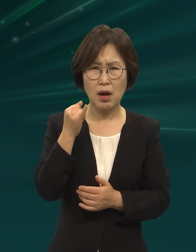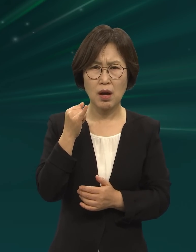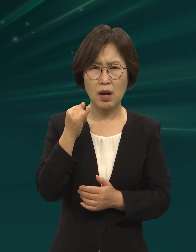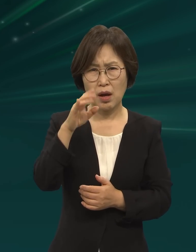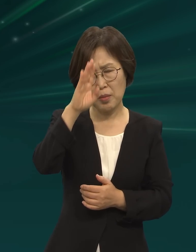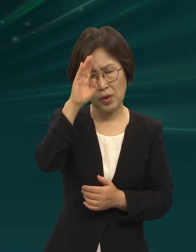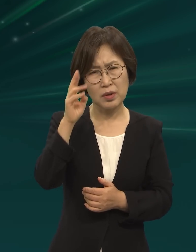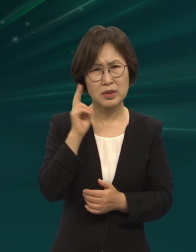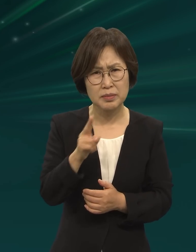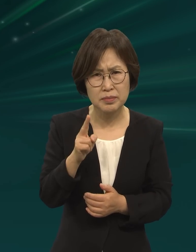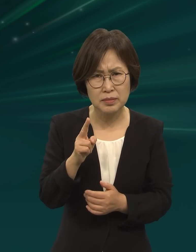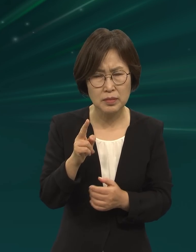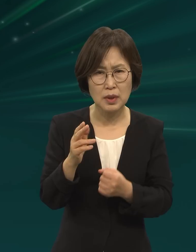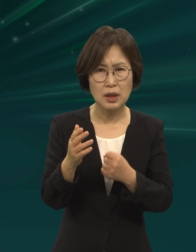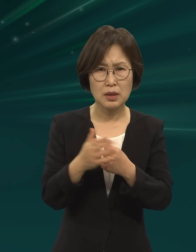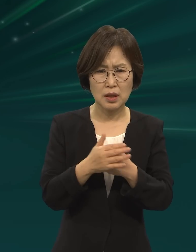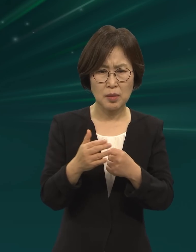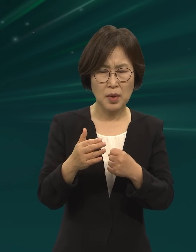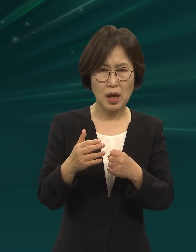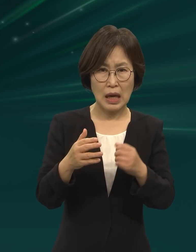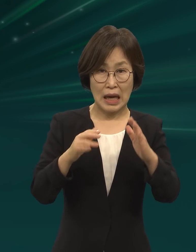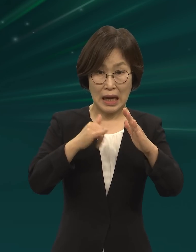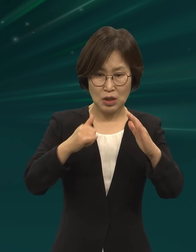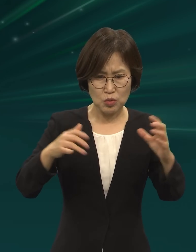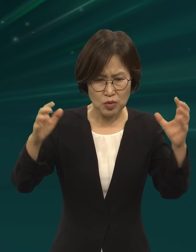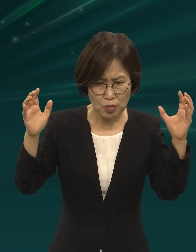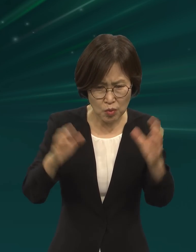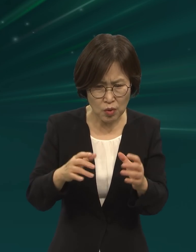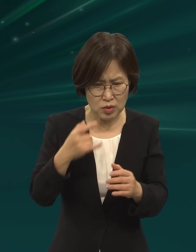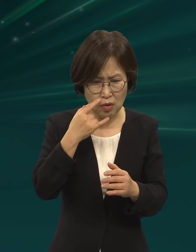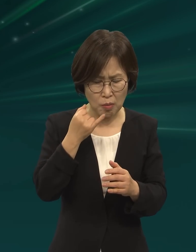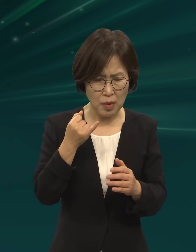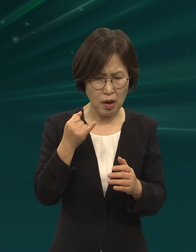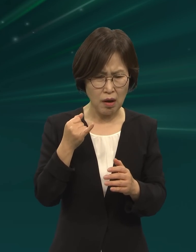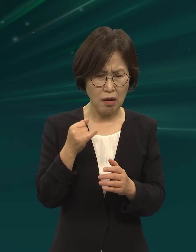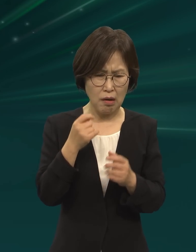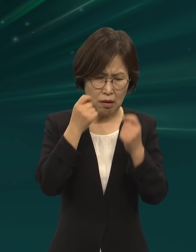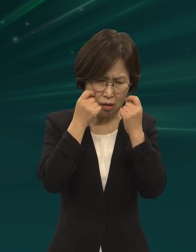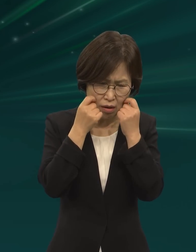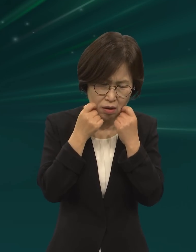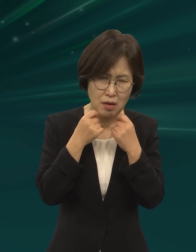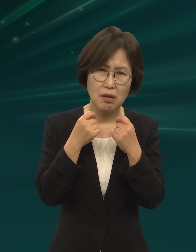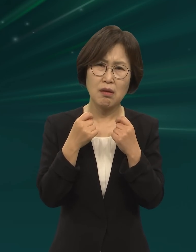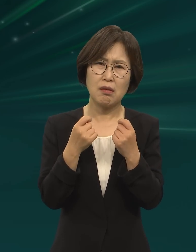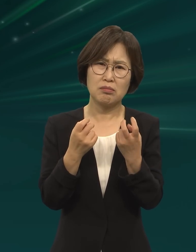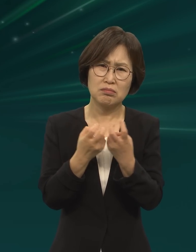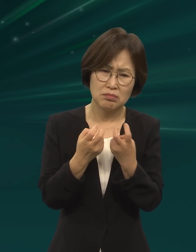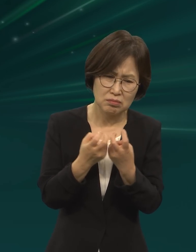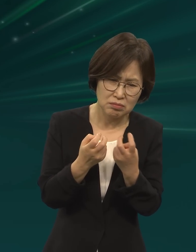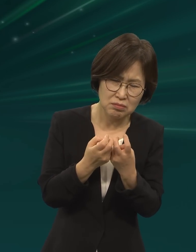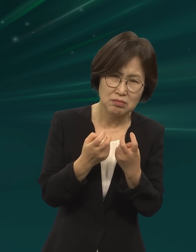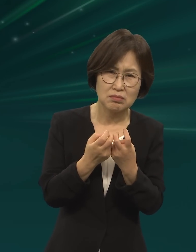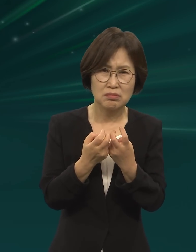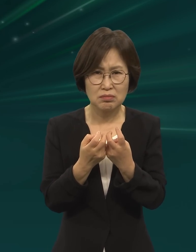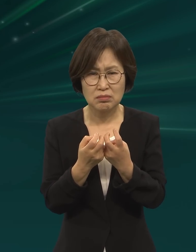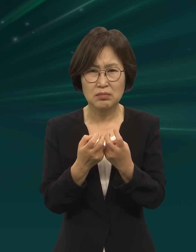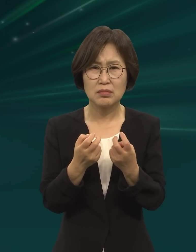또 모으고 다 울고 나서 이렇게 했습니다. 아빠는